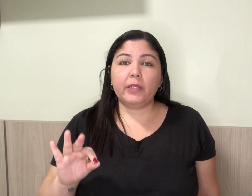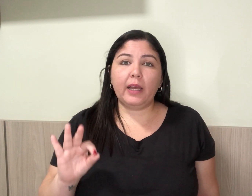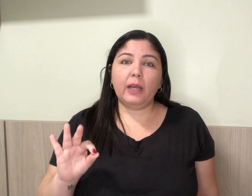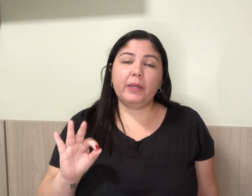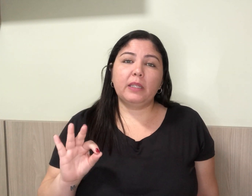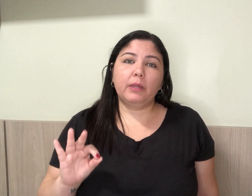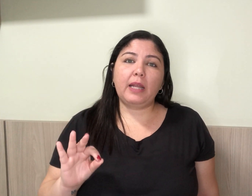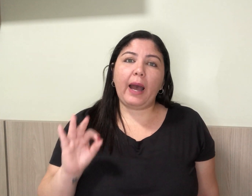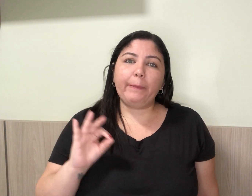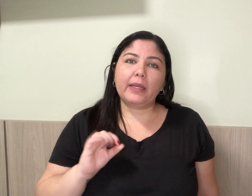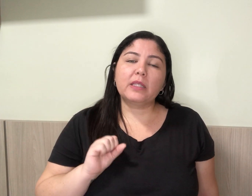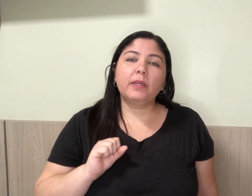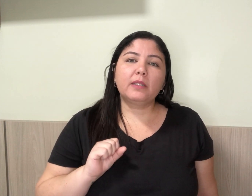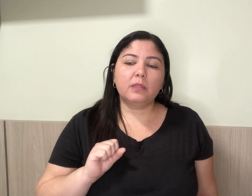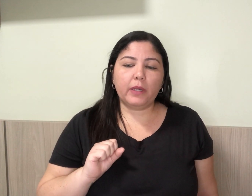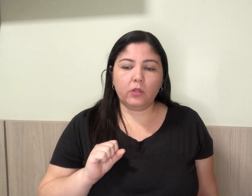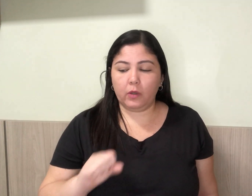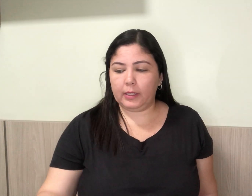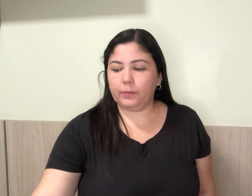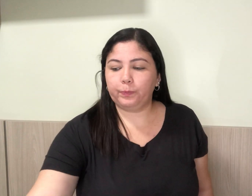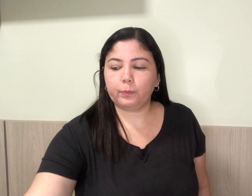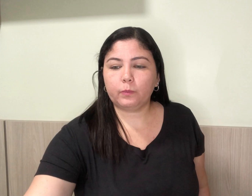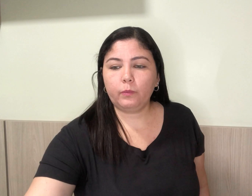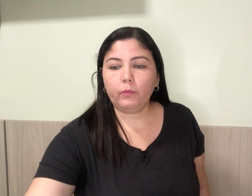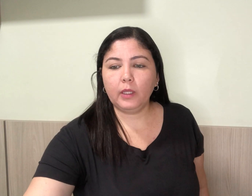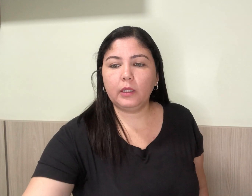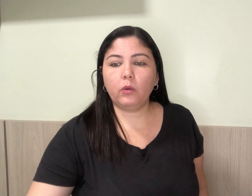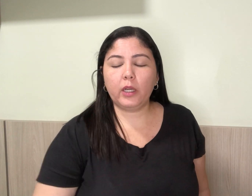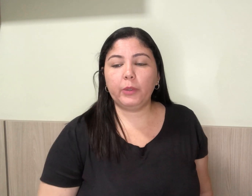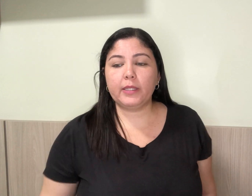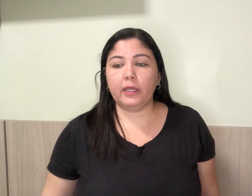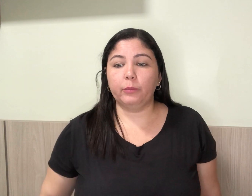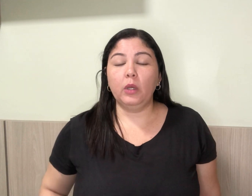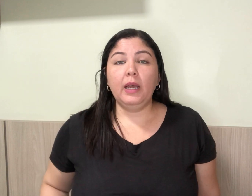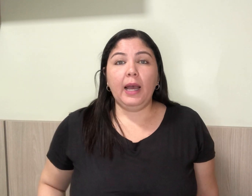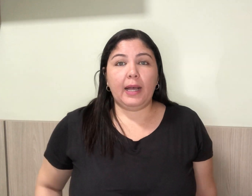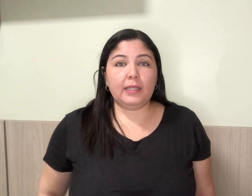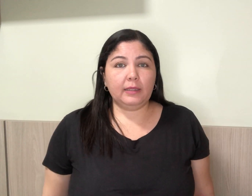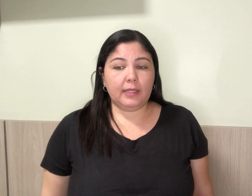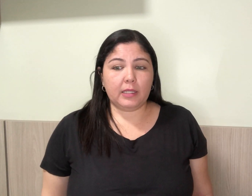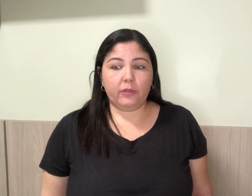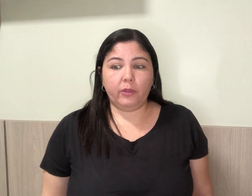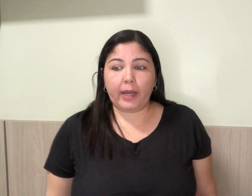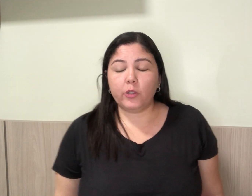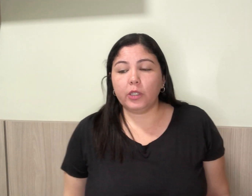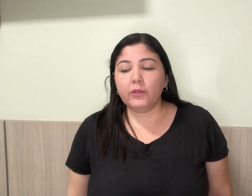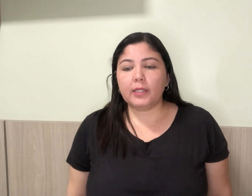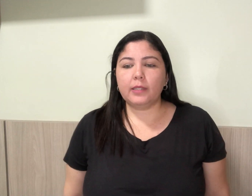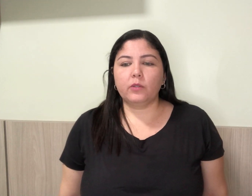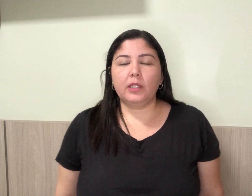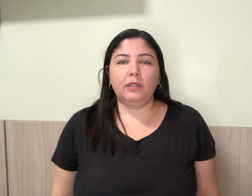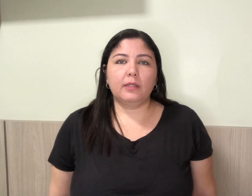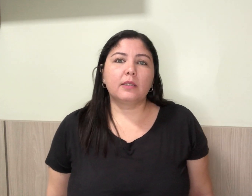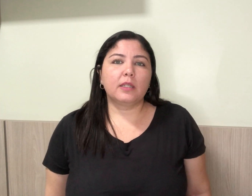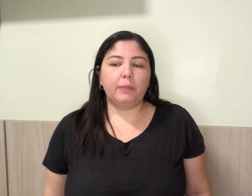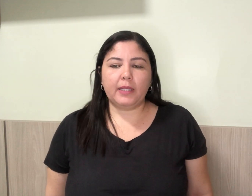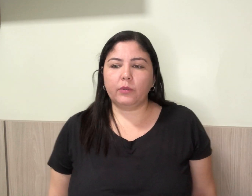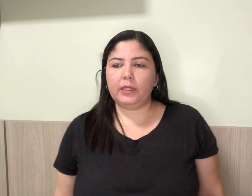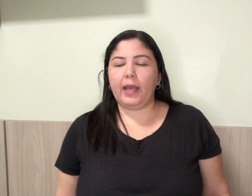ela é percebida apenas pelas expressões. Então, olha, por exemplo, as sentenças afirmativas, né? São sentenças que expressam ideias